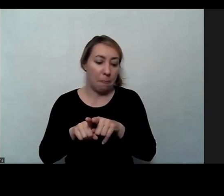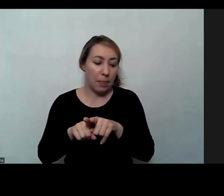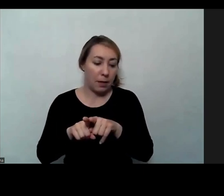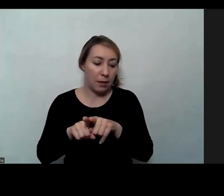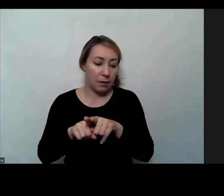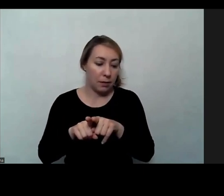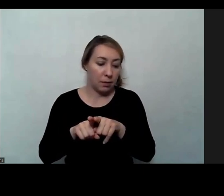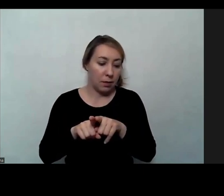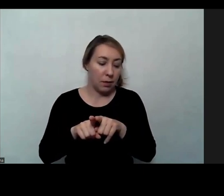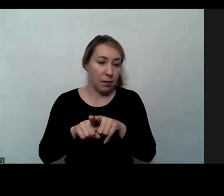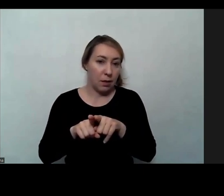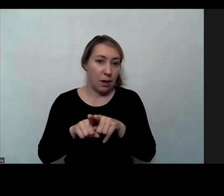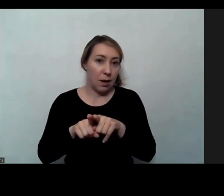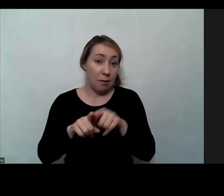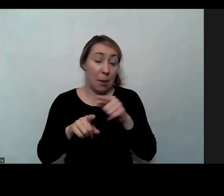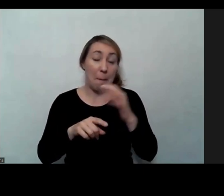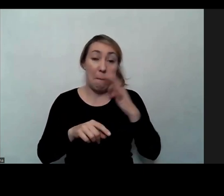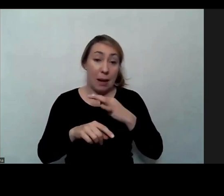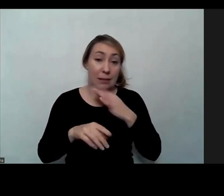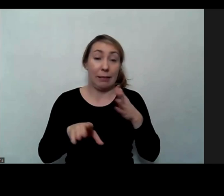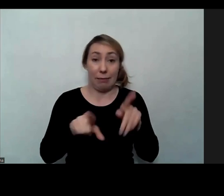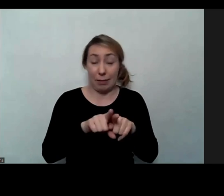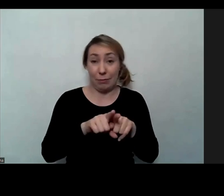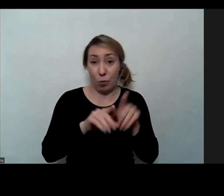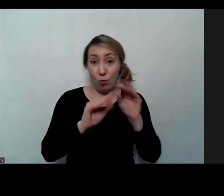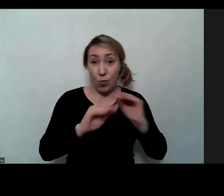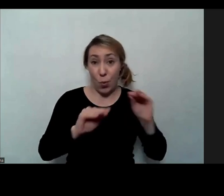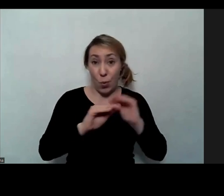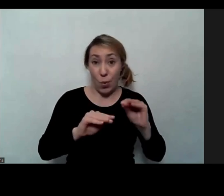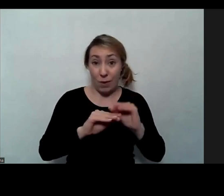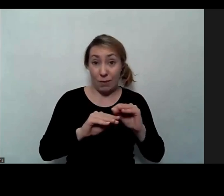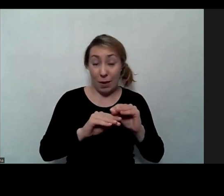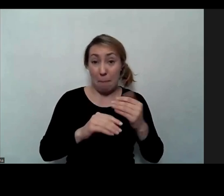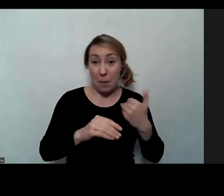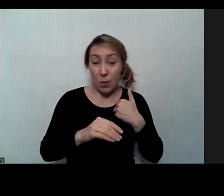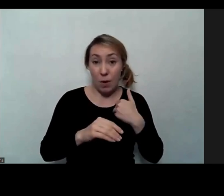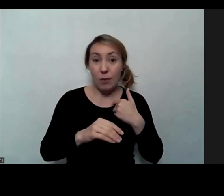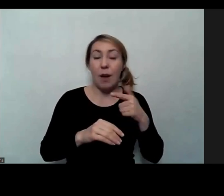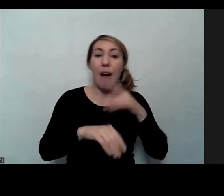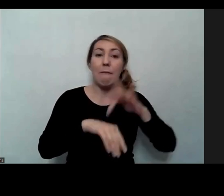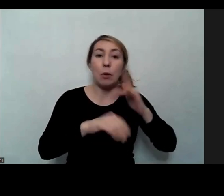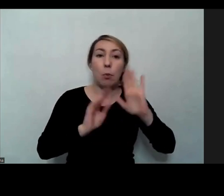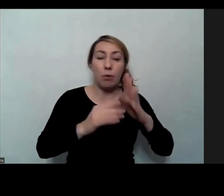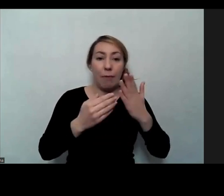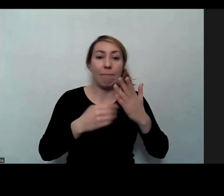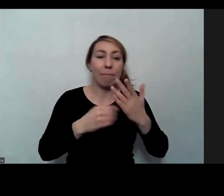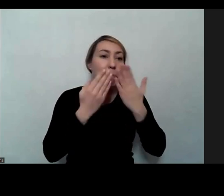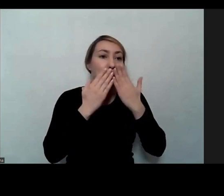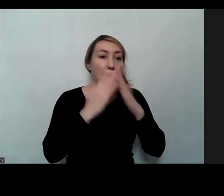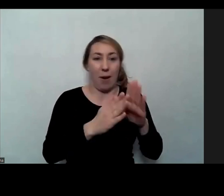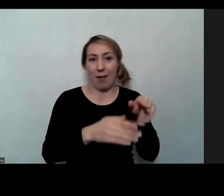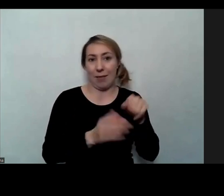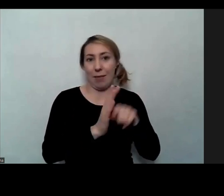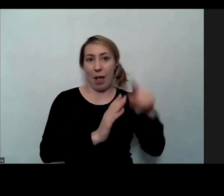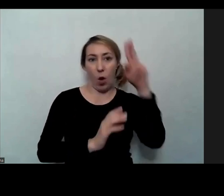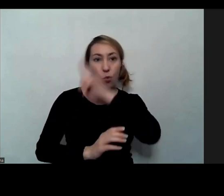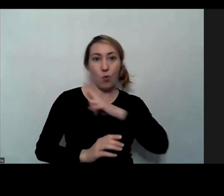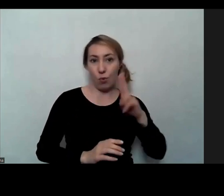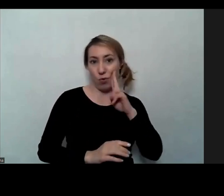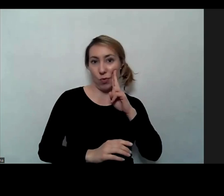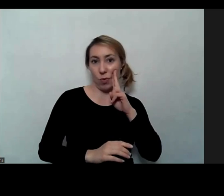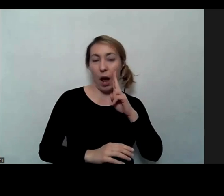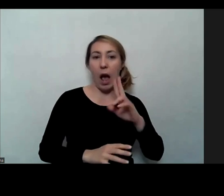panie brały udział w tych szkoleniach, że można te wyniki również wizualnie pokazać rodzicom takiego ucznia,